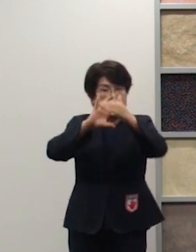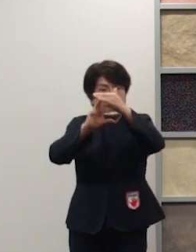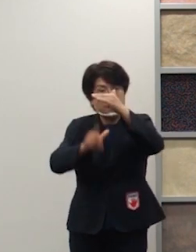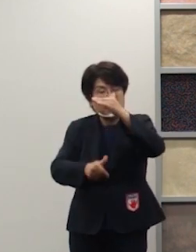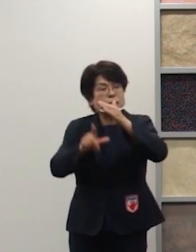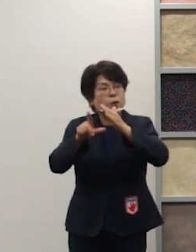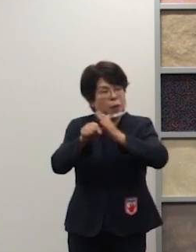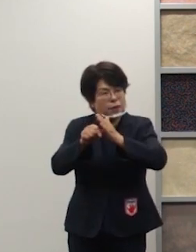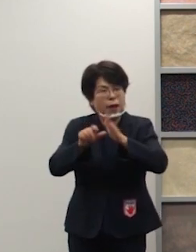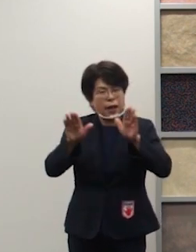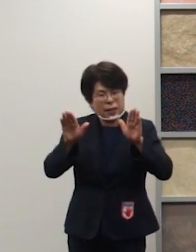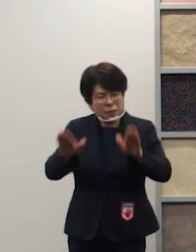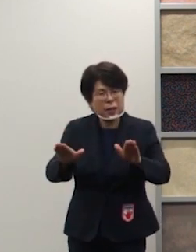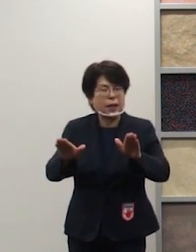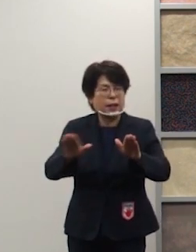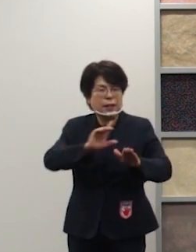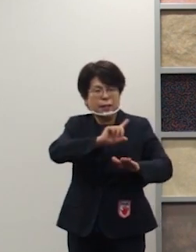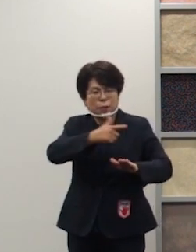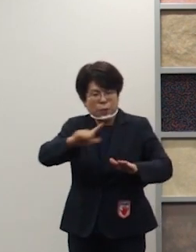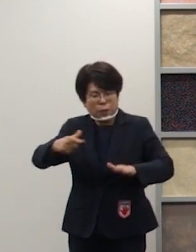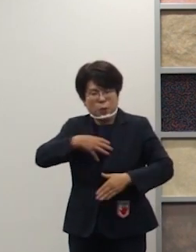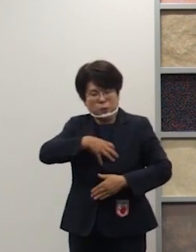苦しい道のりではありますけれども、